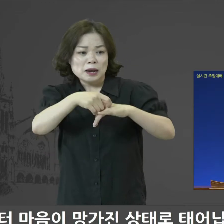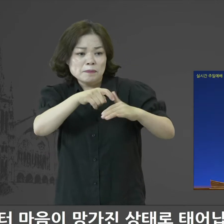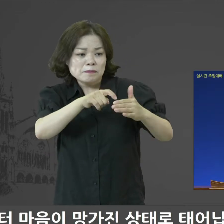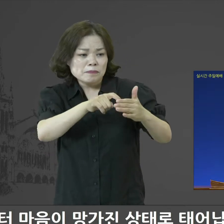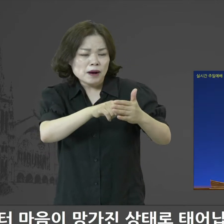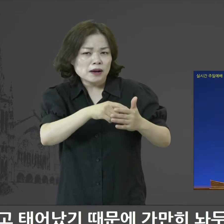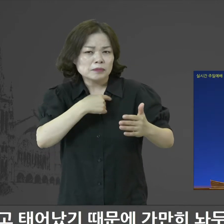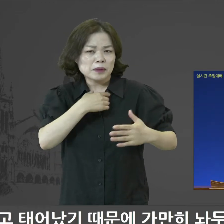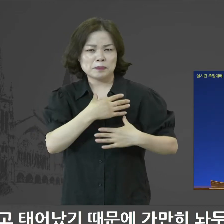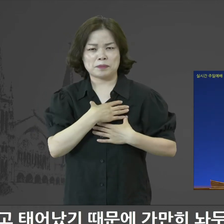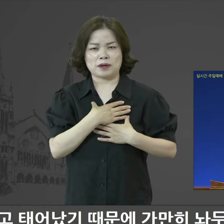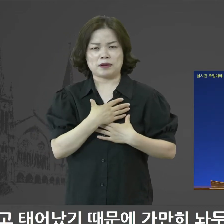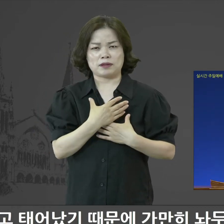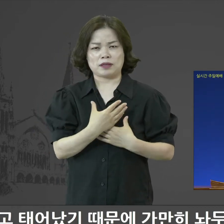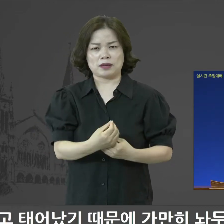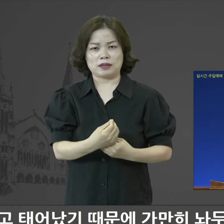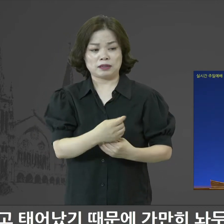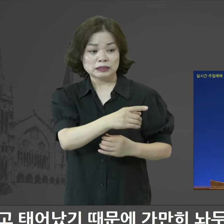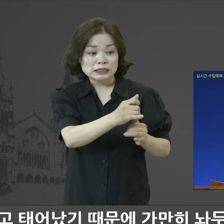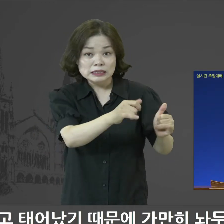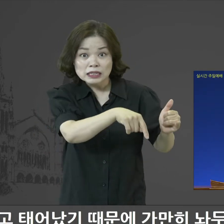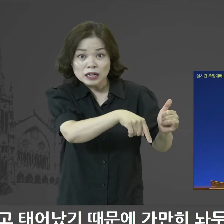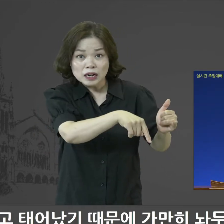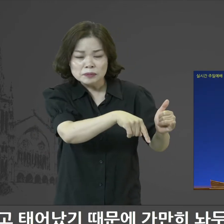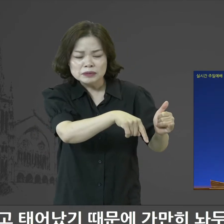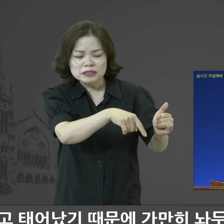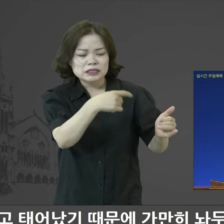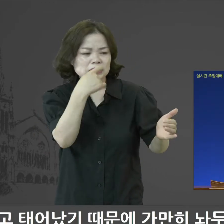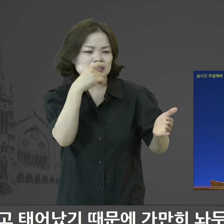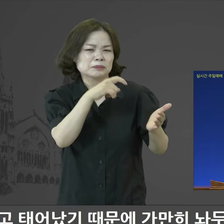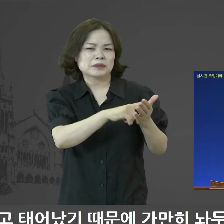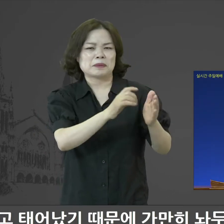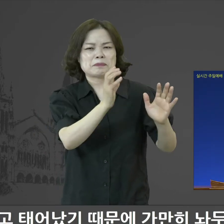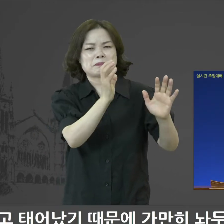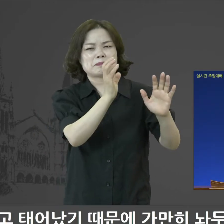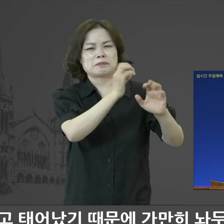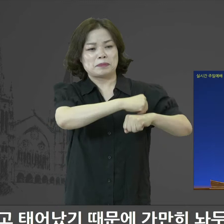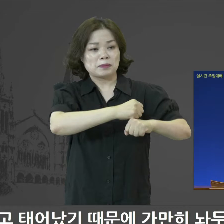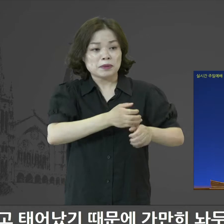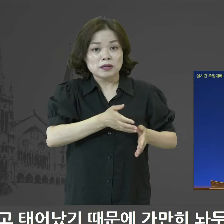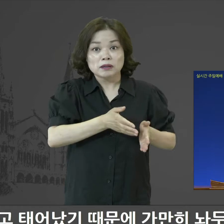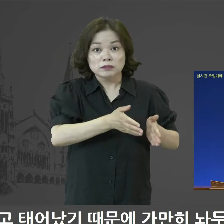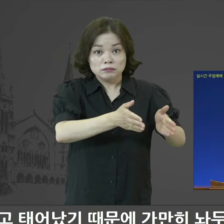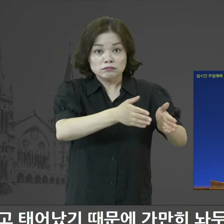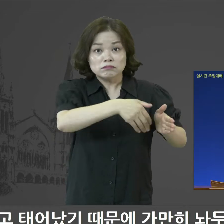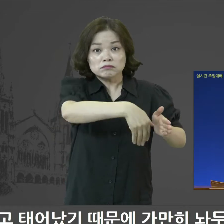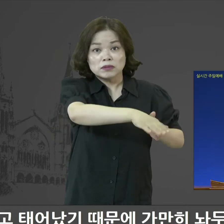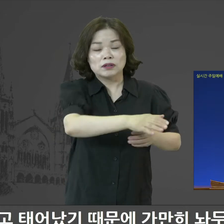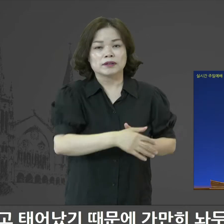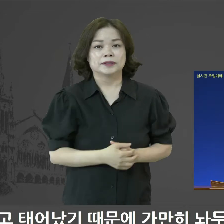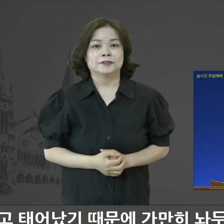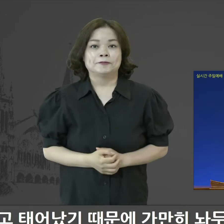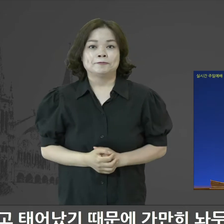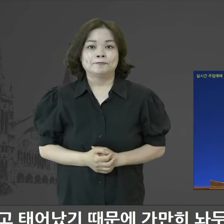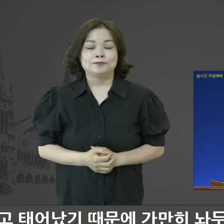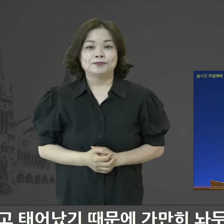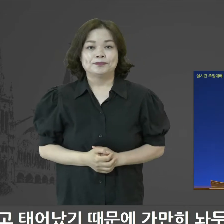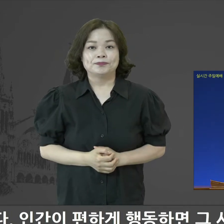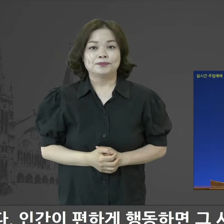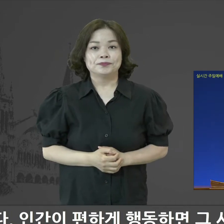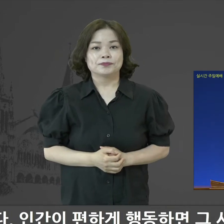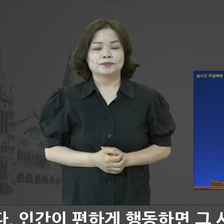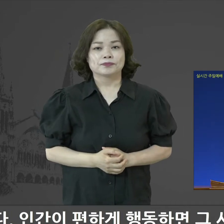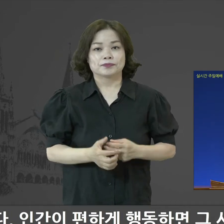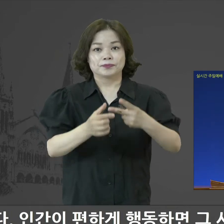드는 대로 편하게 행동하면 그 사람은 쉽게 멸망의 길로 그냥 가는 겁니다.